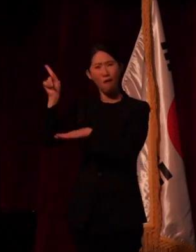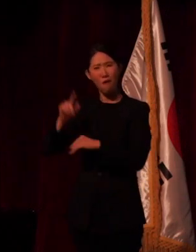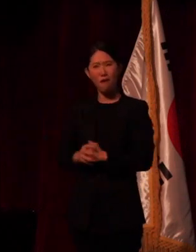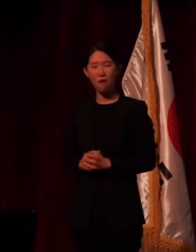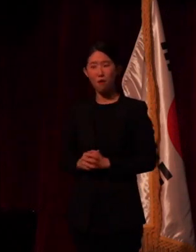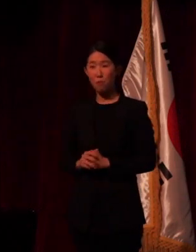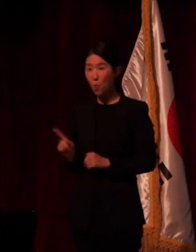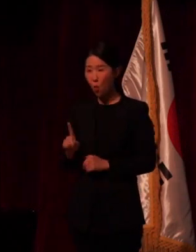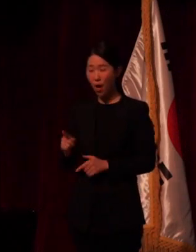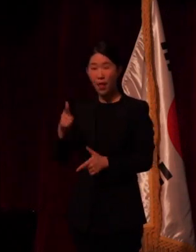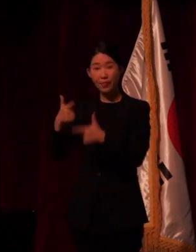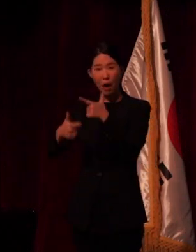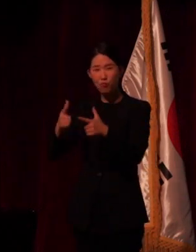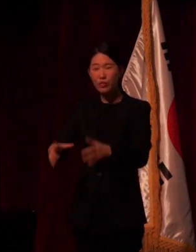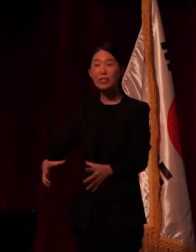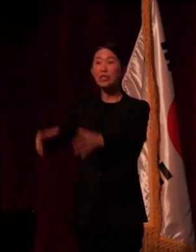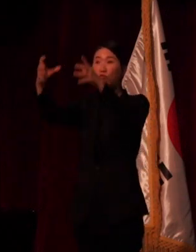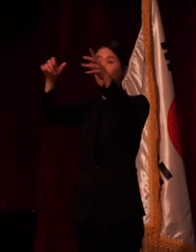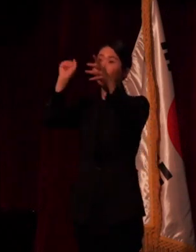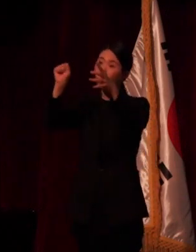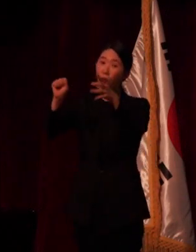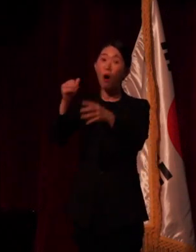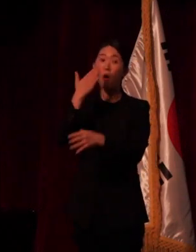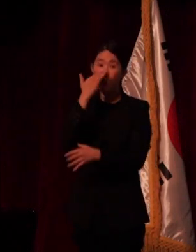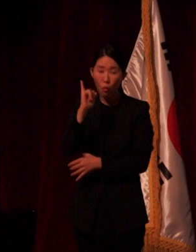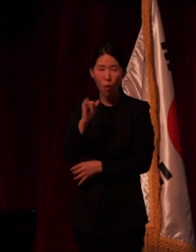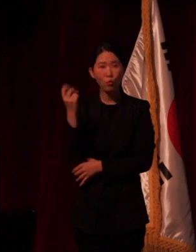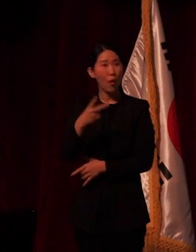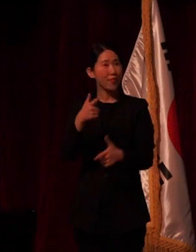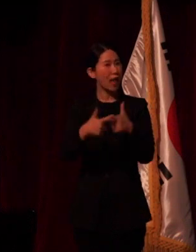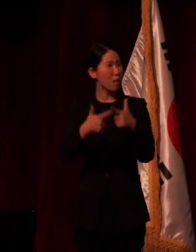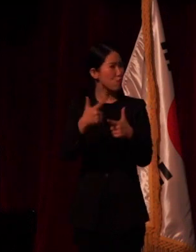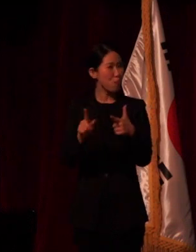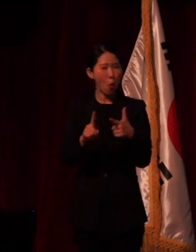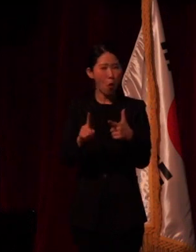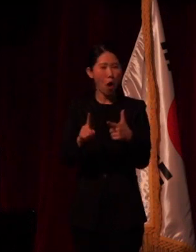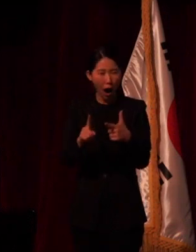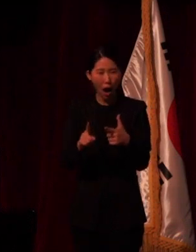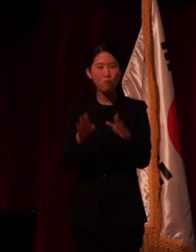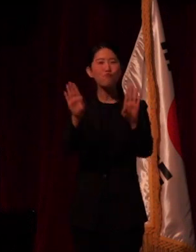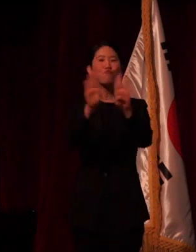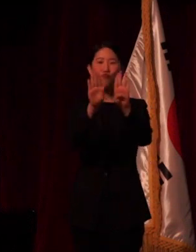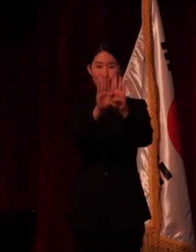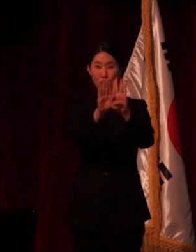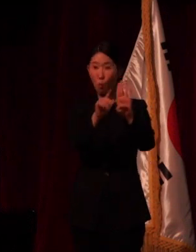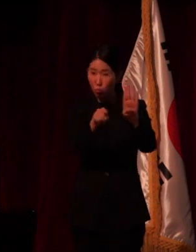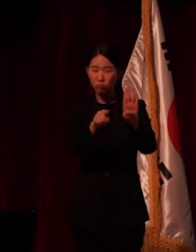그건 나무로 된 기둥일 때도 있고 나무로 짜인 문이기도 하고